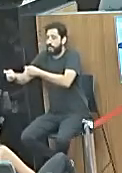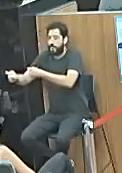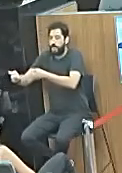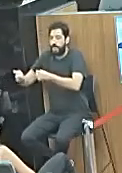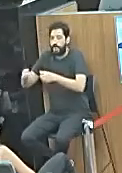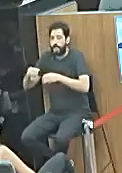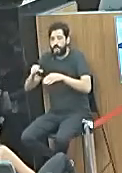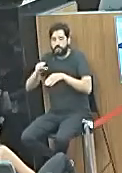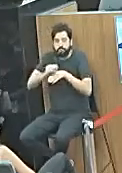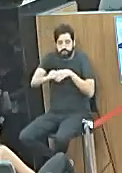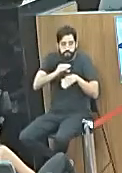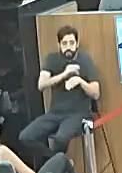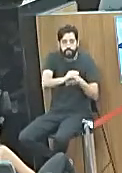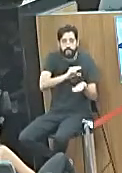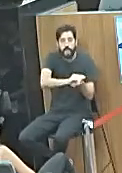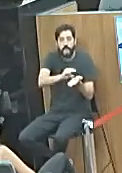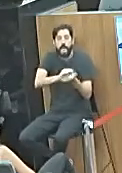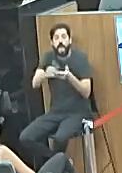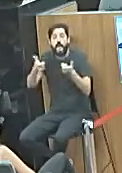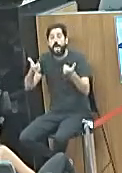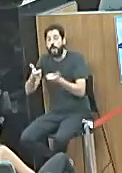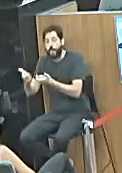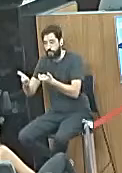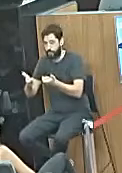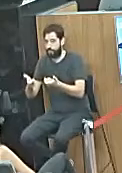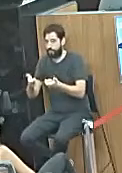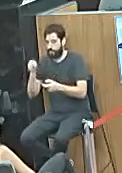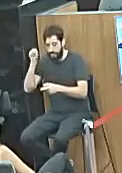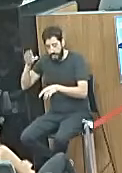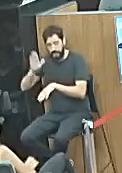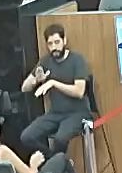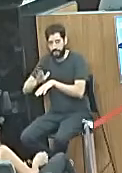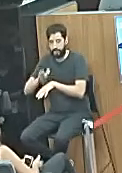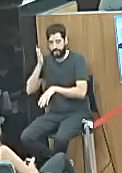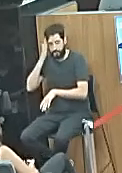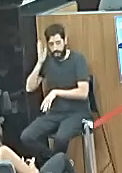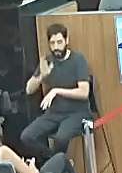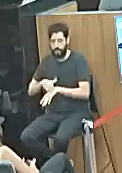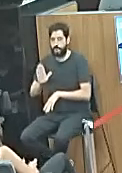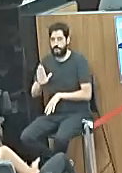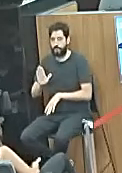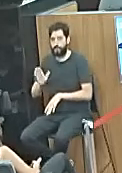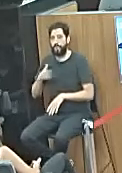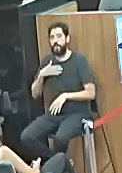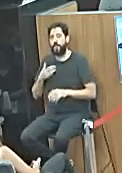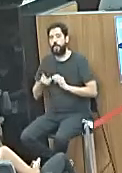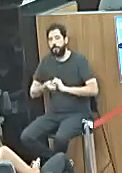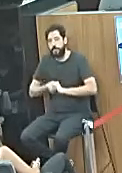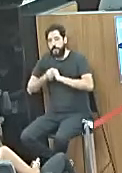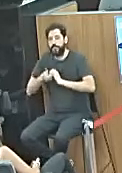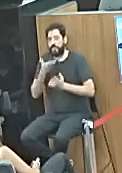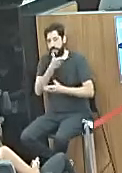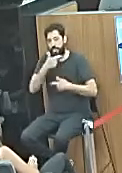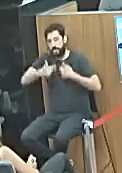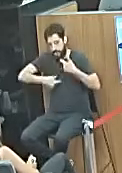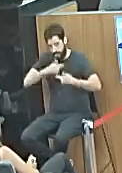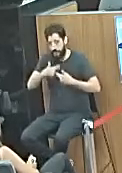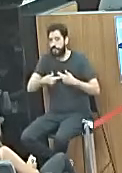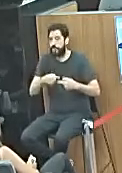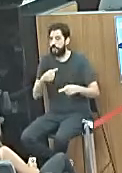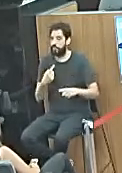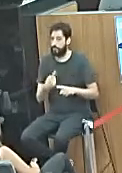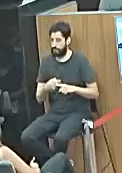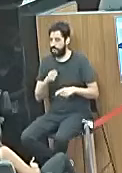alocação de recursos então eu faço questão de estar hoje aqui na comissão e parabenizar pelo trabalho que é um trabalho fundamental